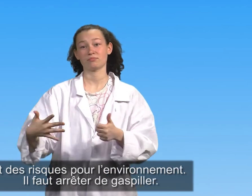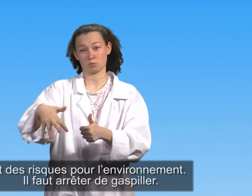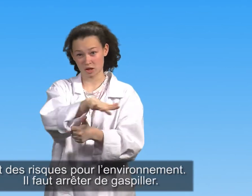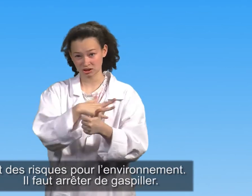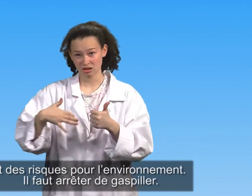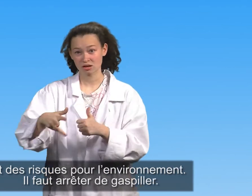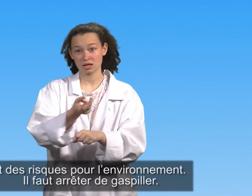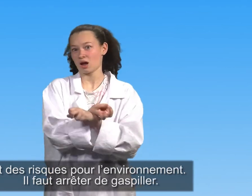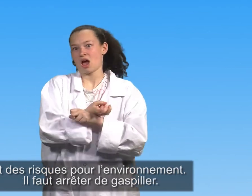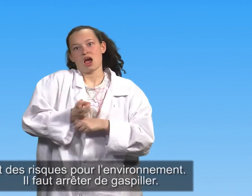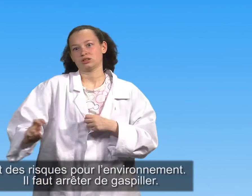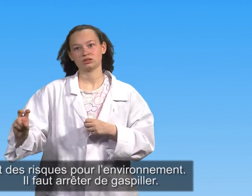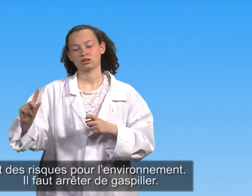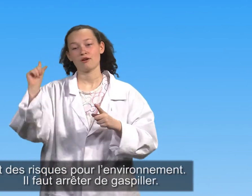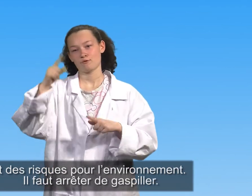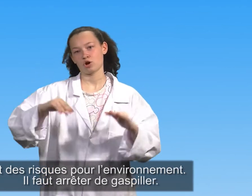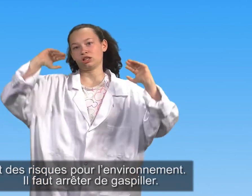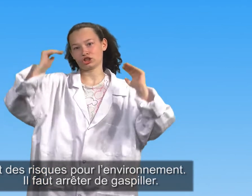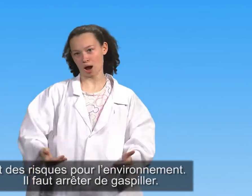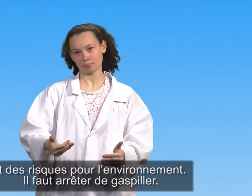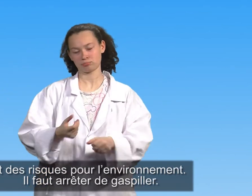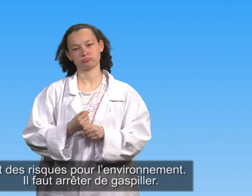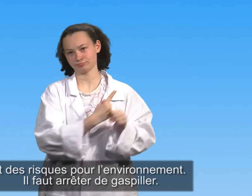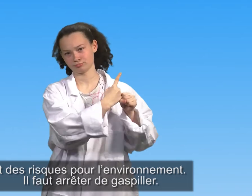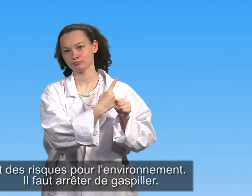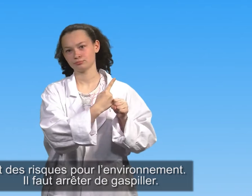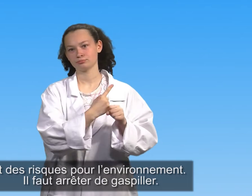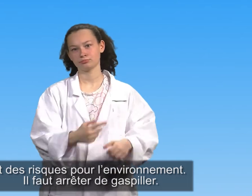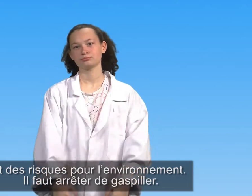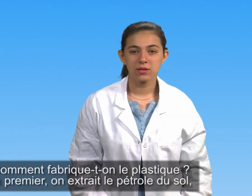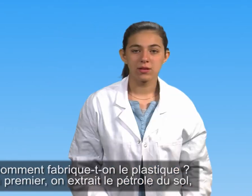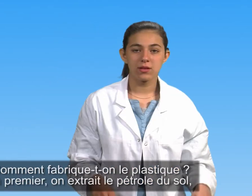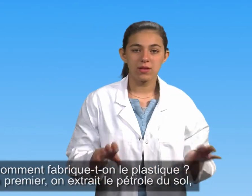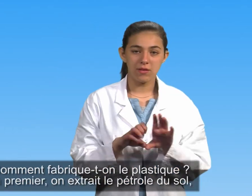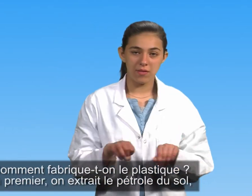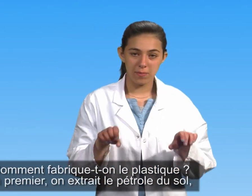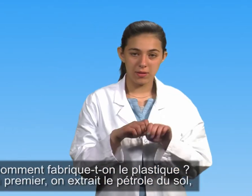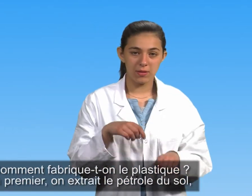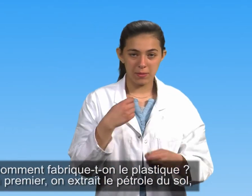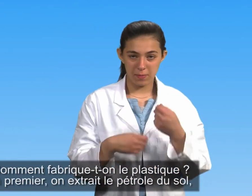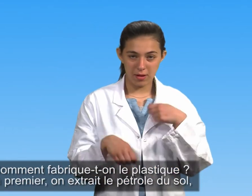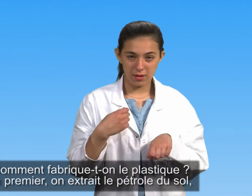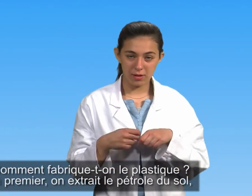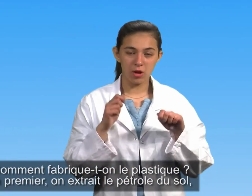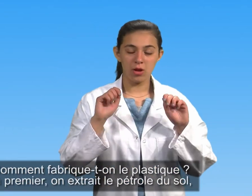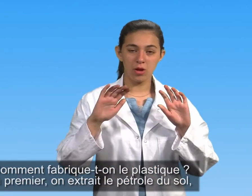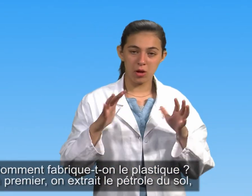et des risques pour l'environnement. Il faut arrêter de gaspiller. Comment fabrique-t-on le